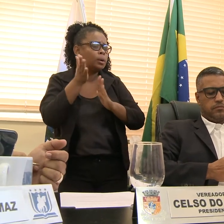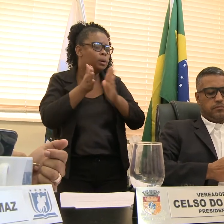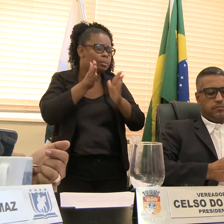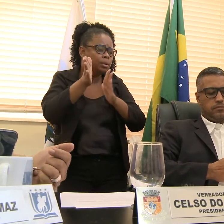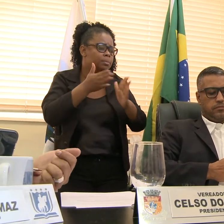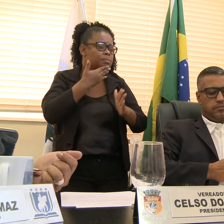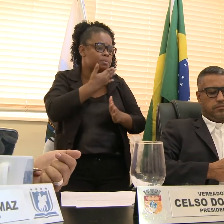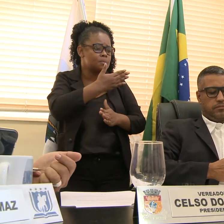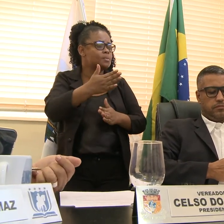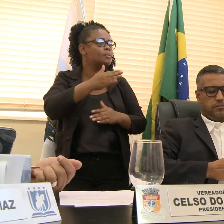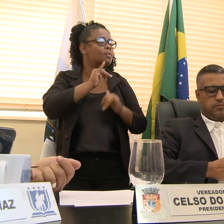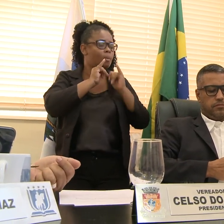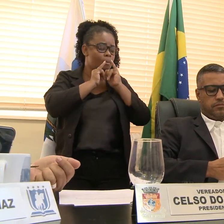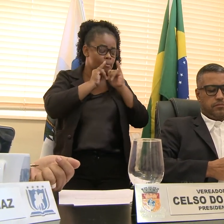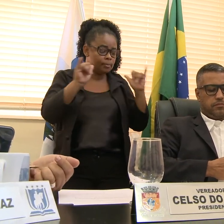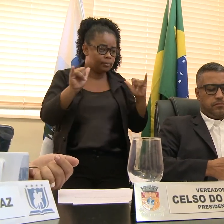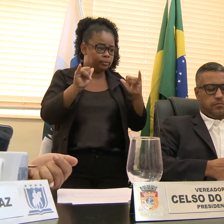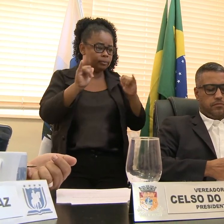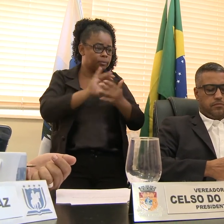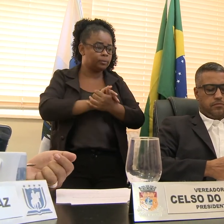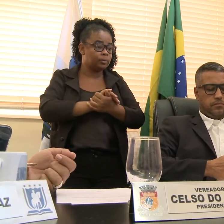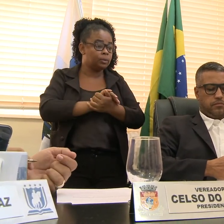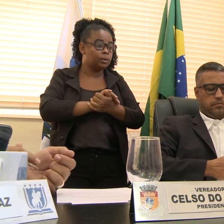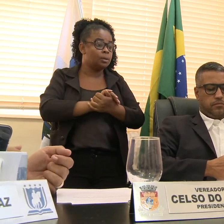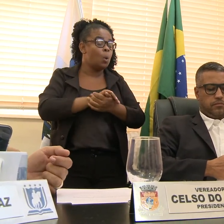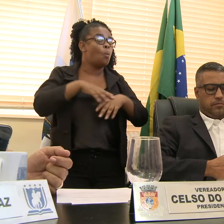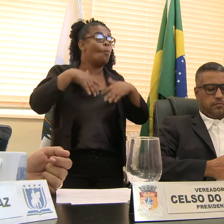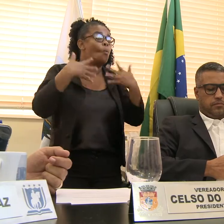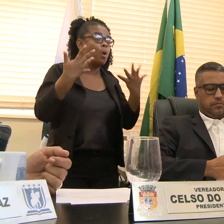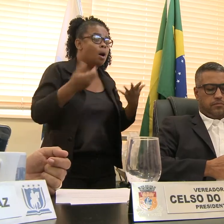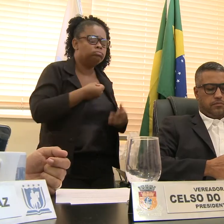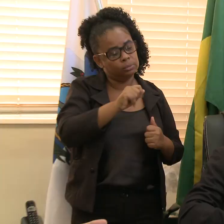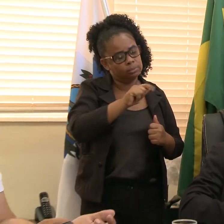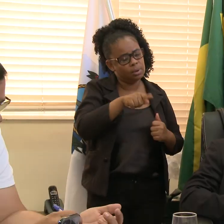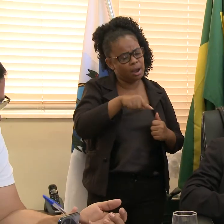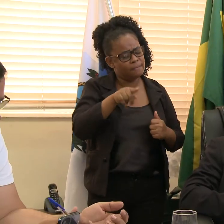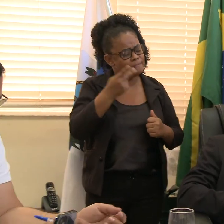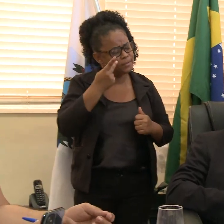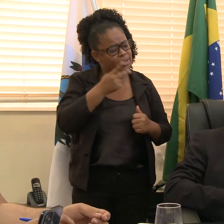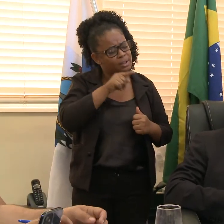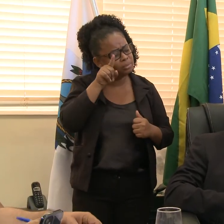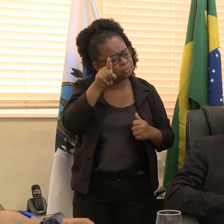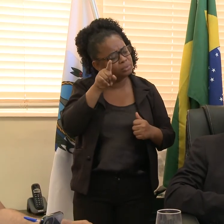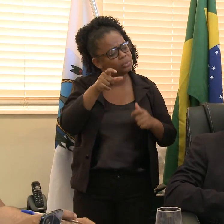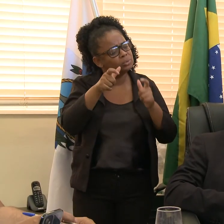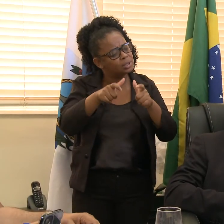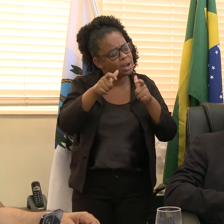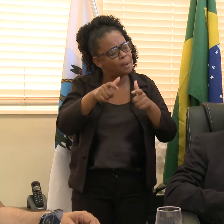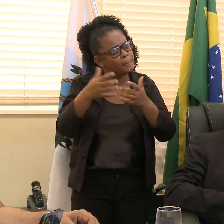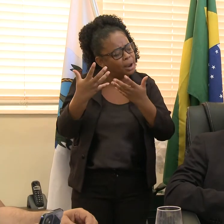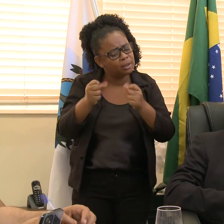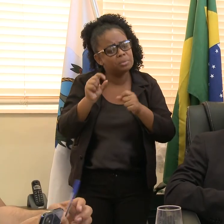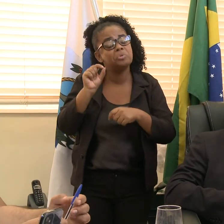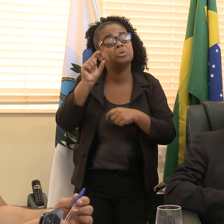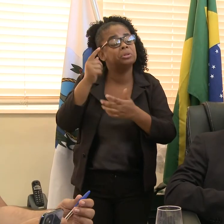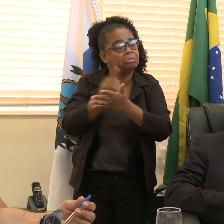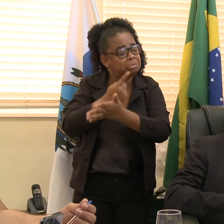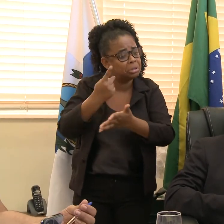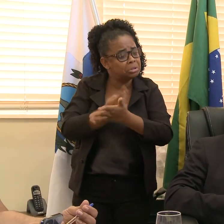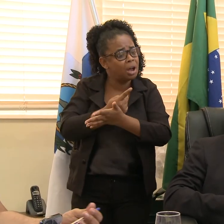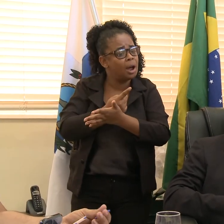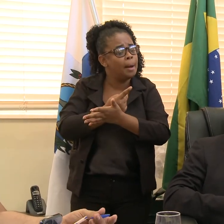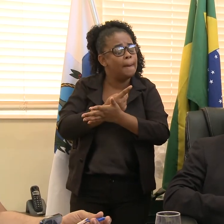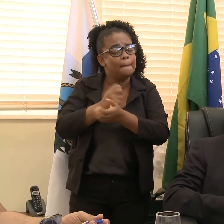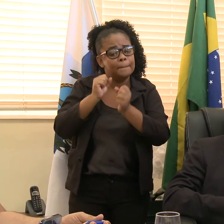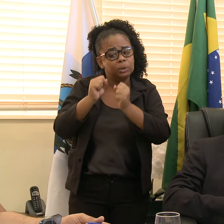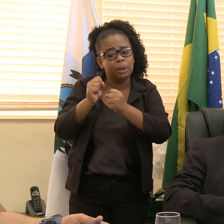A gente vai ter que fazer uma coisa. Qual era a quantidade ali de referir a fábrica junta, né? Naquela noite,